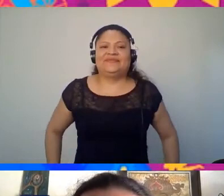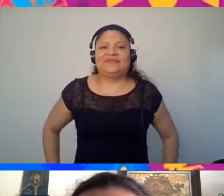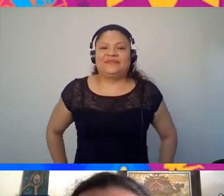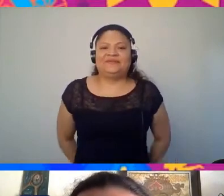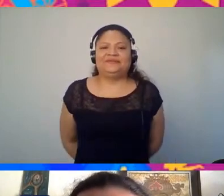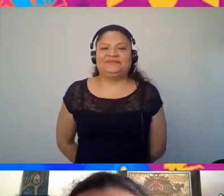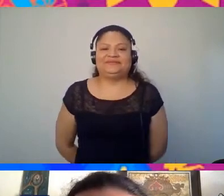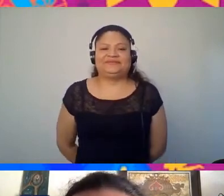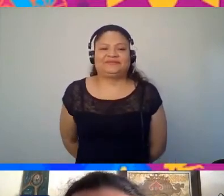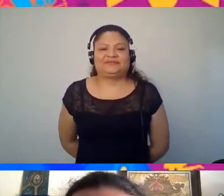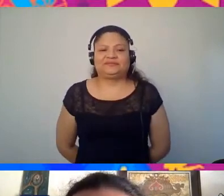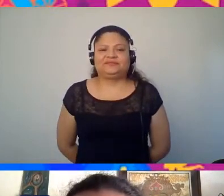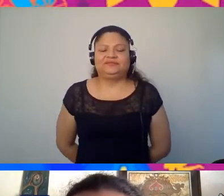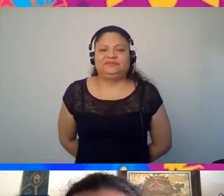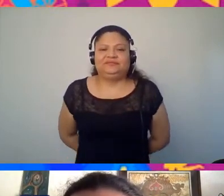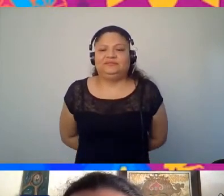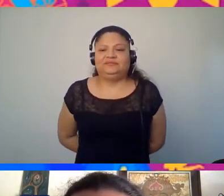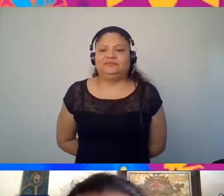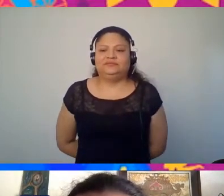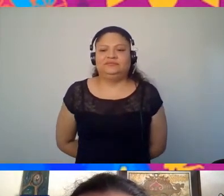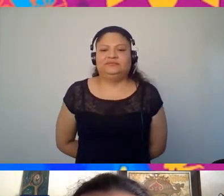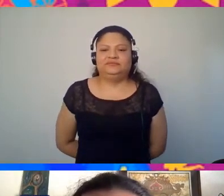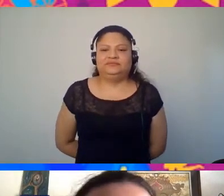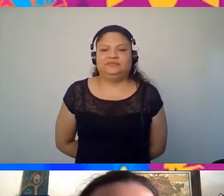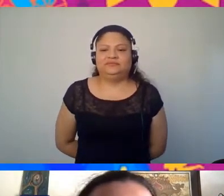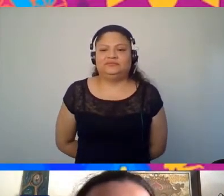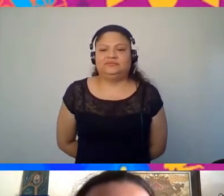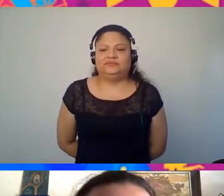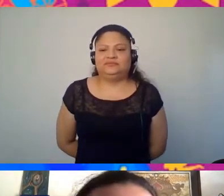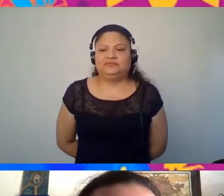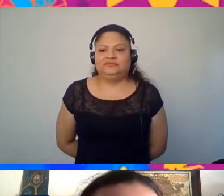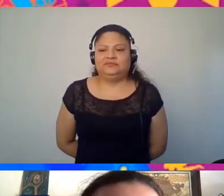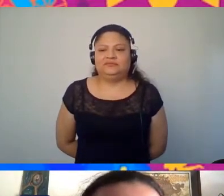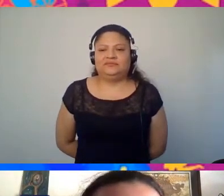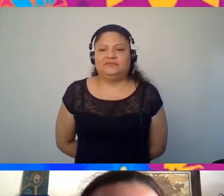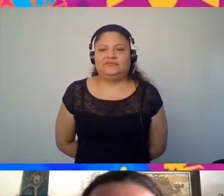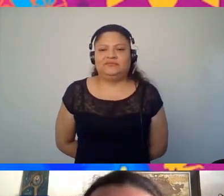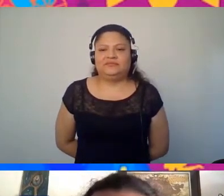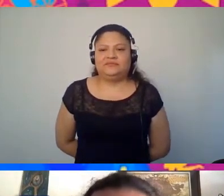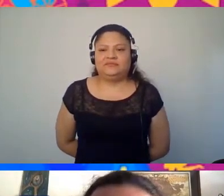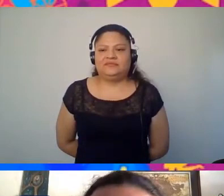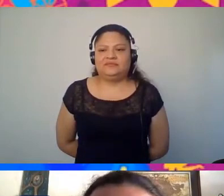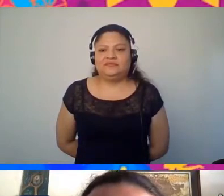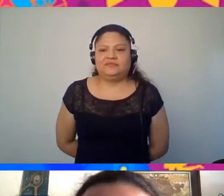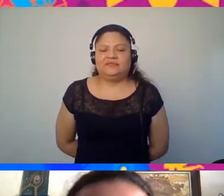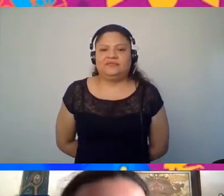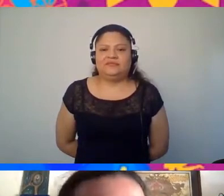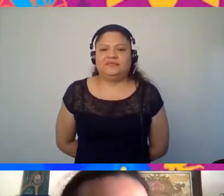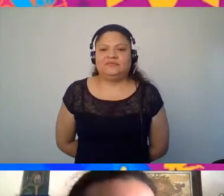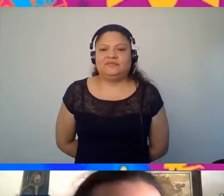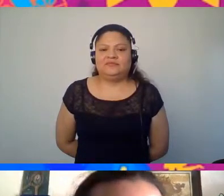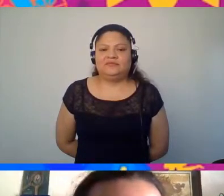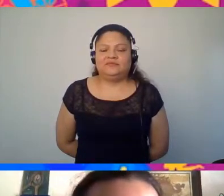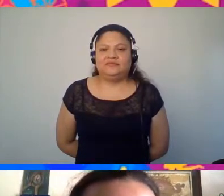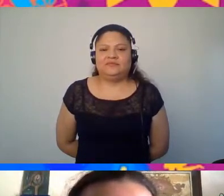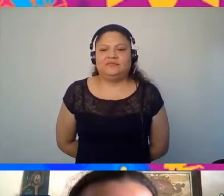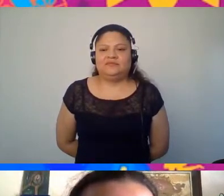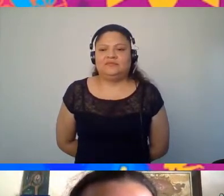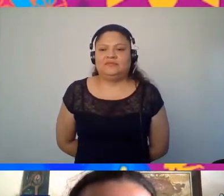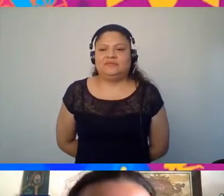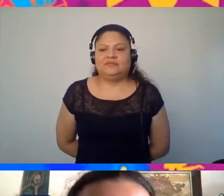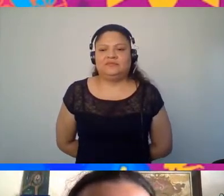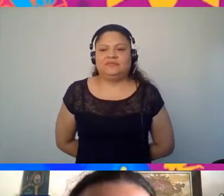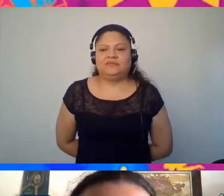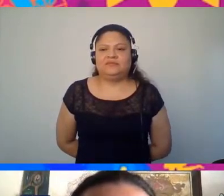comentario, Jesús. Tenemos más comentarios. A toda la audiencia les pedimos que sigan comentando. Vamos a estar